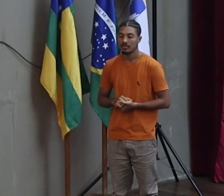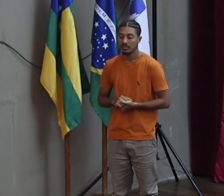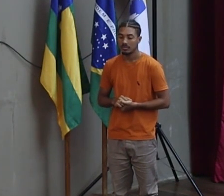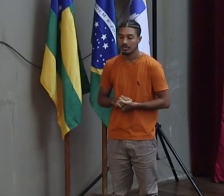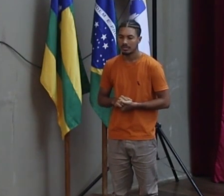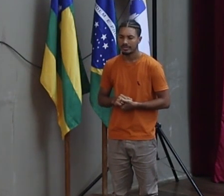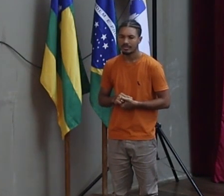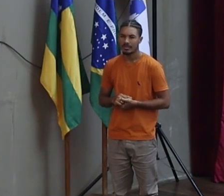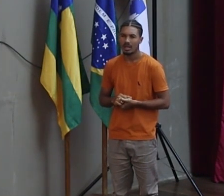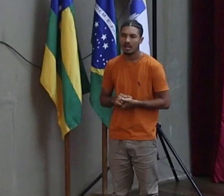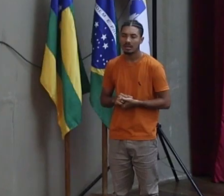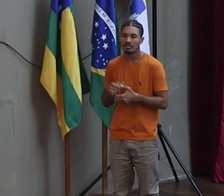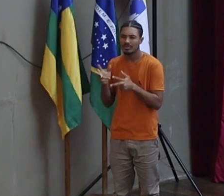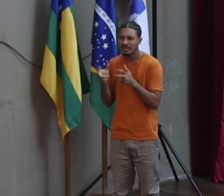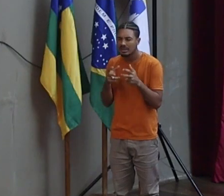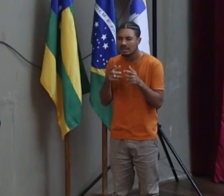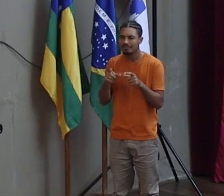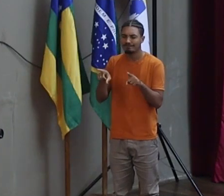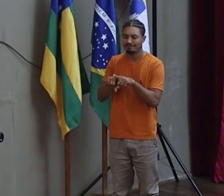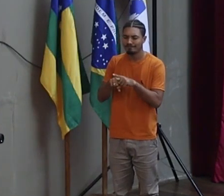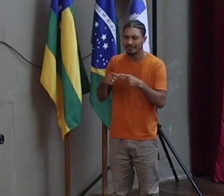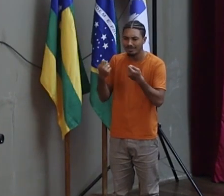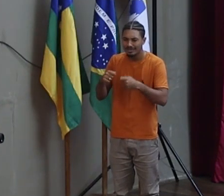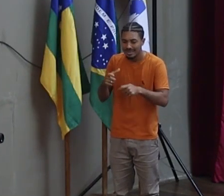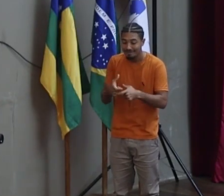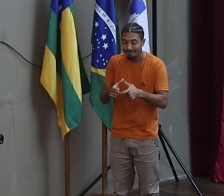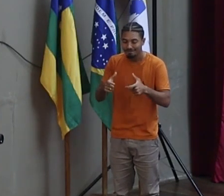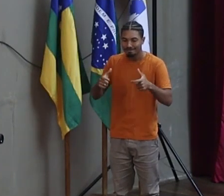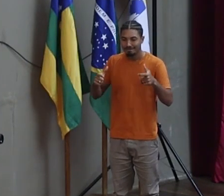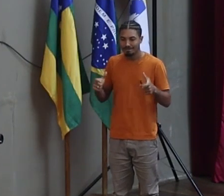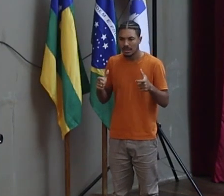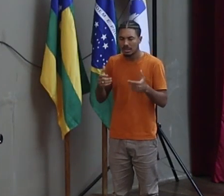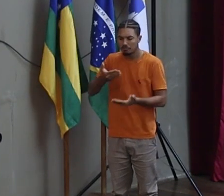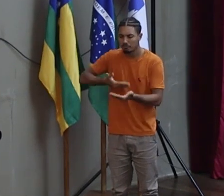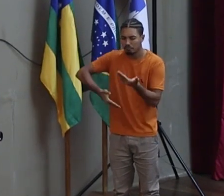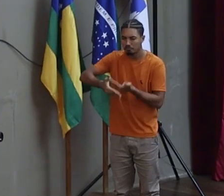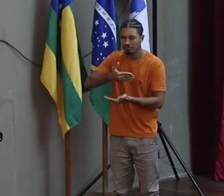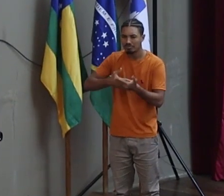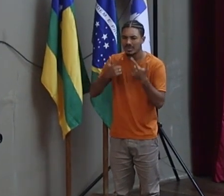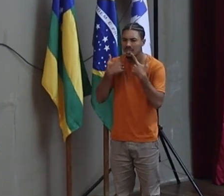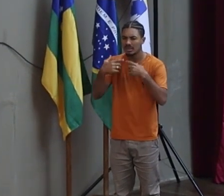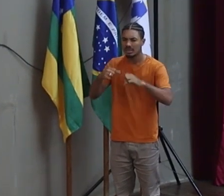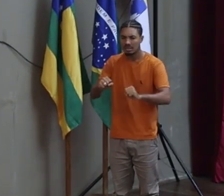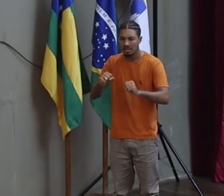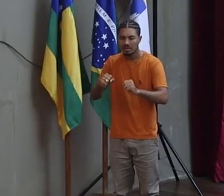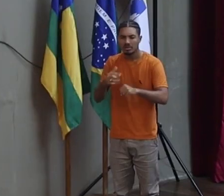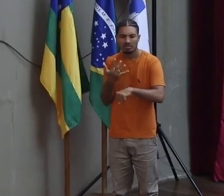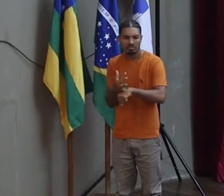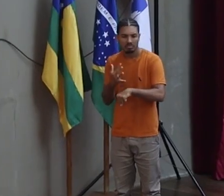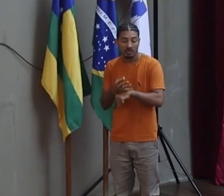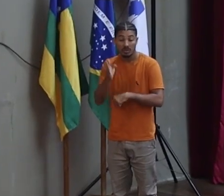Eu vejo também a necessidade de ampliação na interação de linguistas aplicados